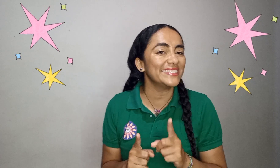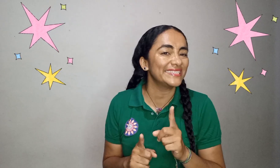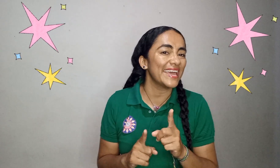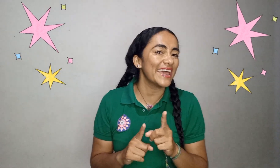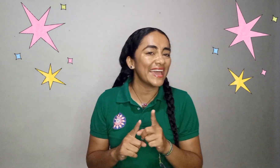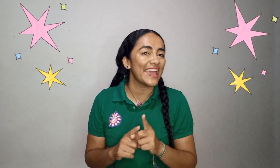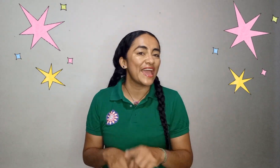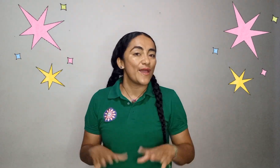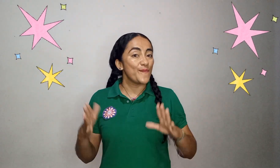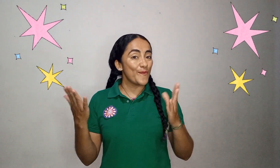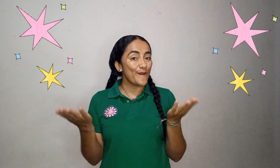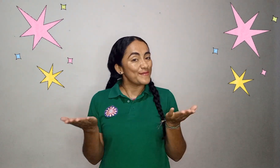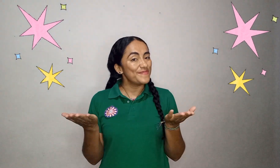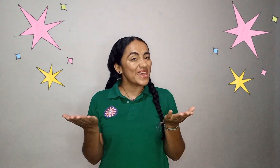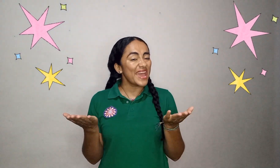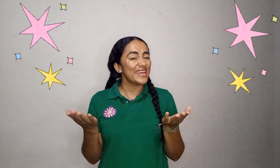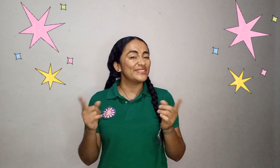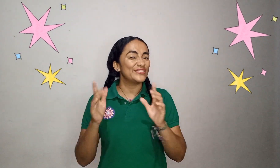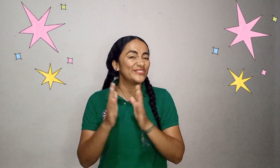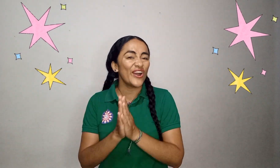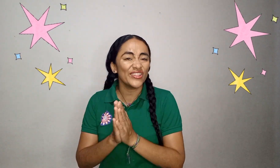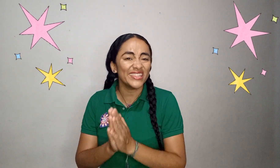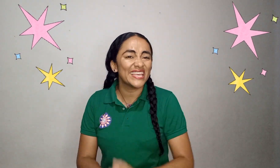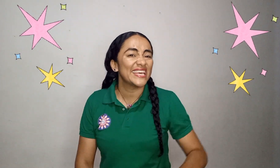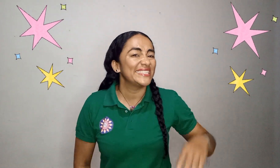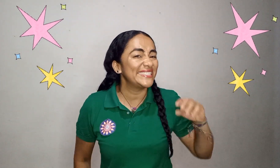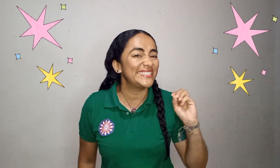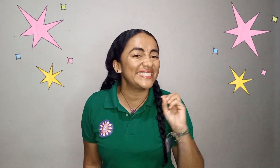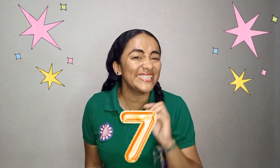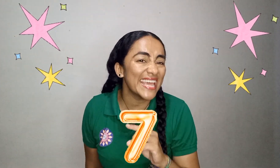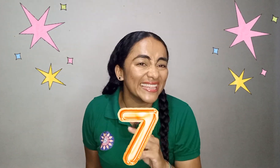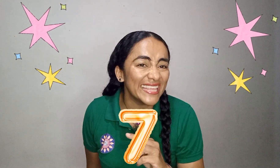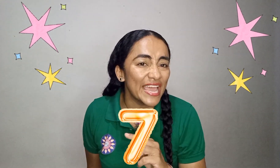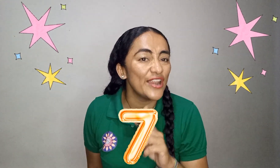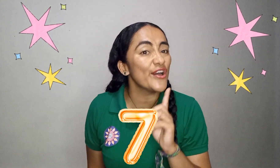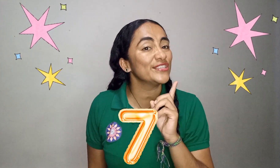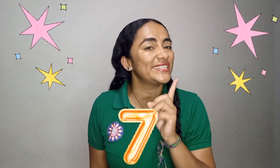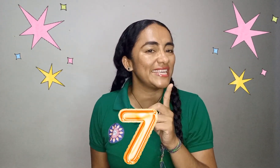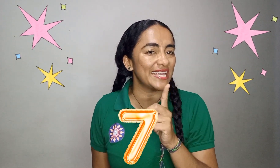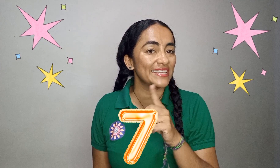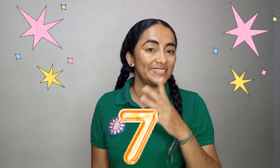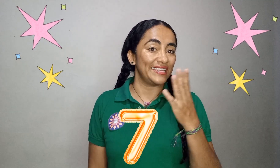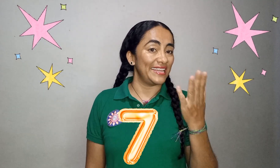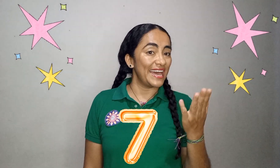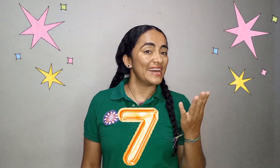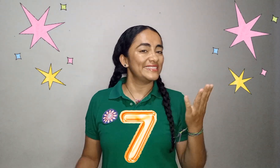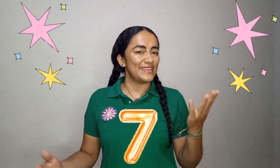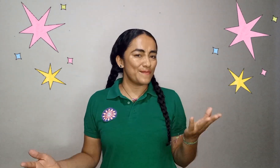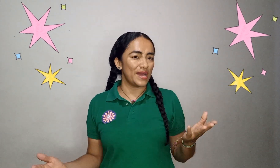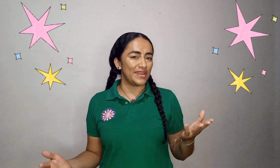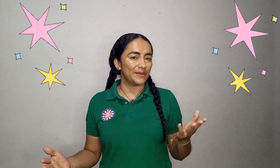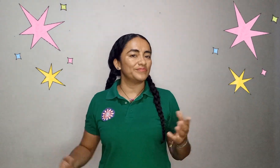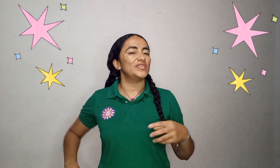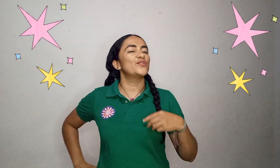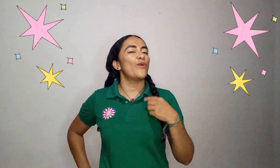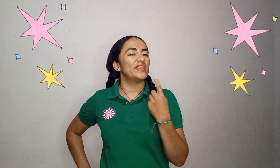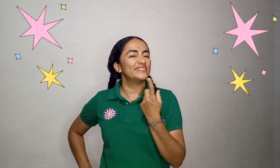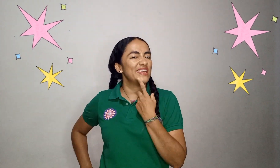dice? Muy bien, son 7 los días de la semana. ¿Y cuáles serán